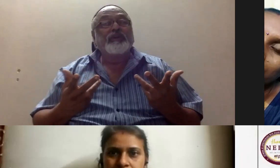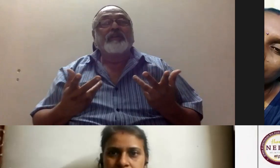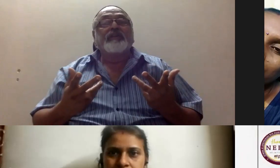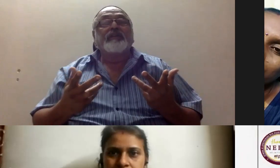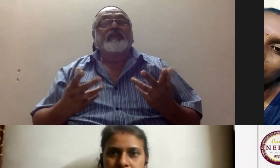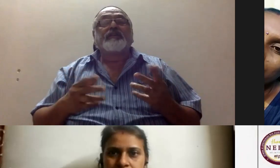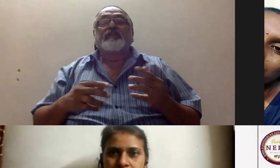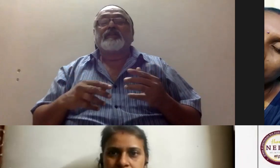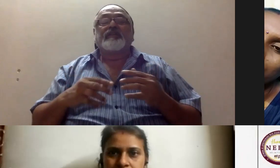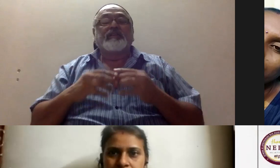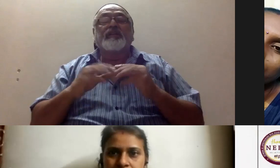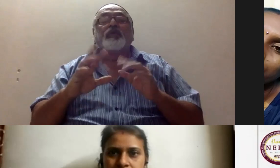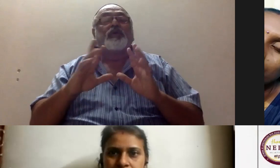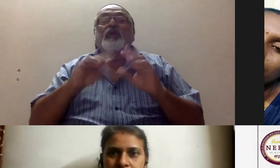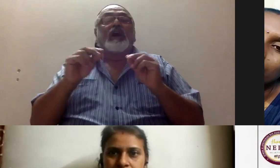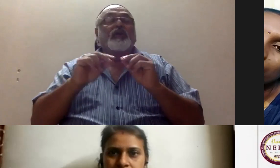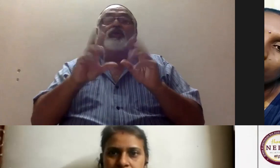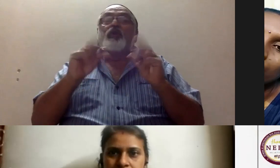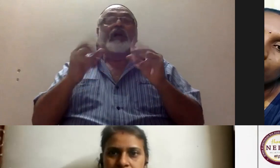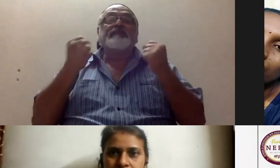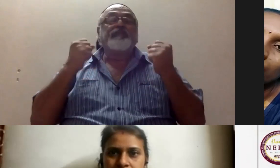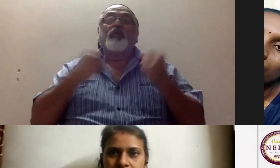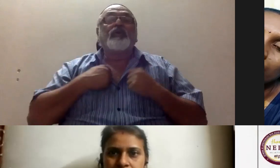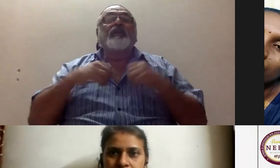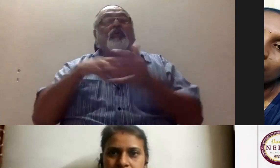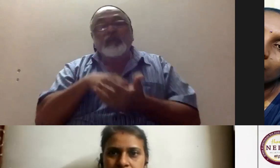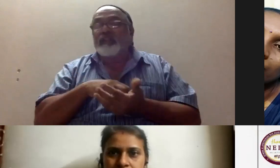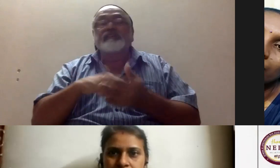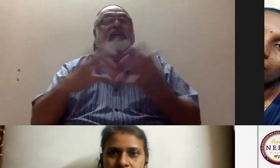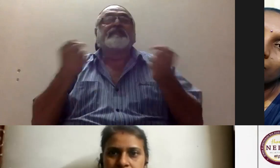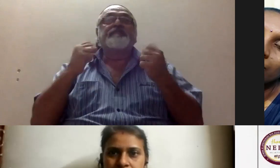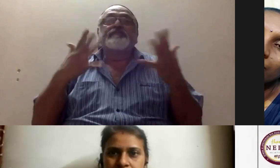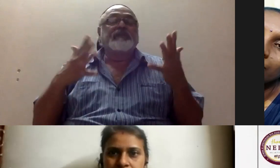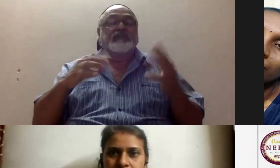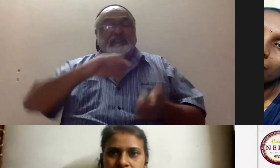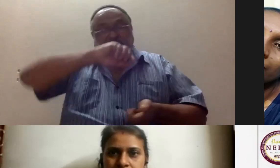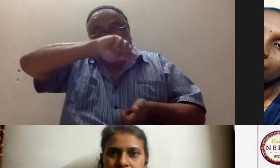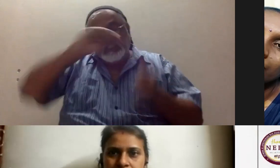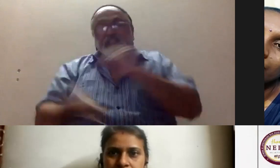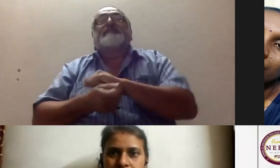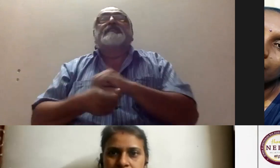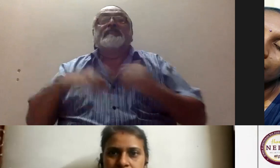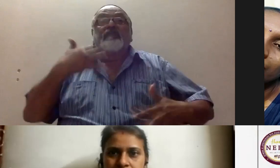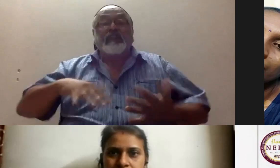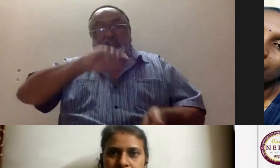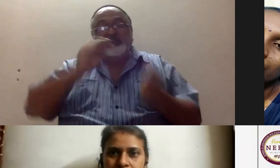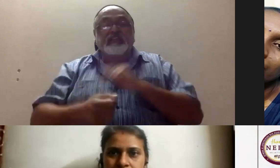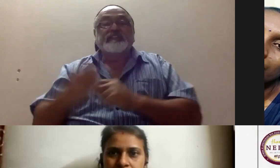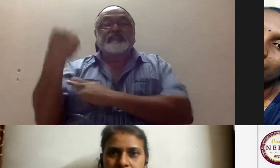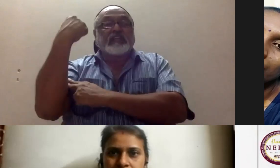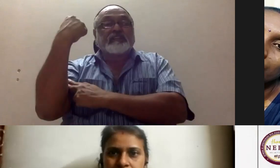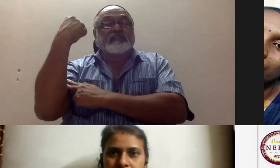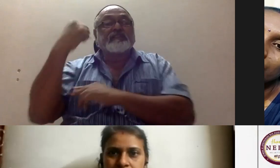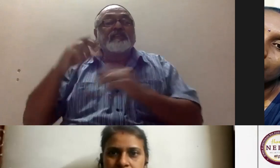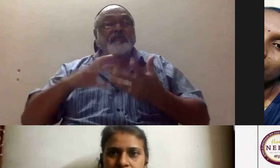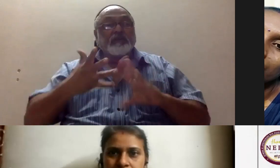बी अनरीजनेबल विथ योरसेल्फ। जैसे सूरज और सौम्या बेड सोर्स था उनका, स्पाइट ऑफ देम देवर